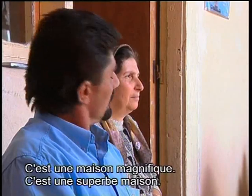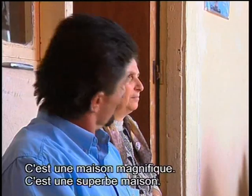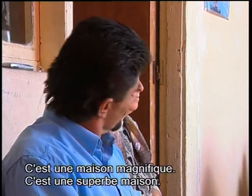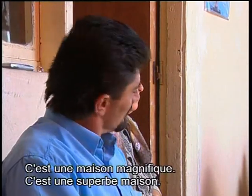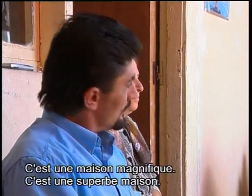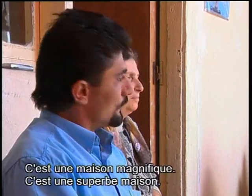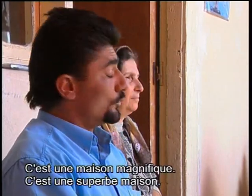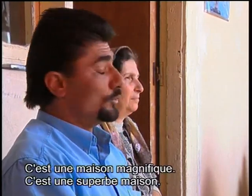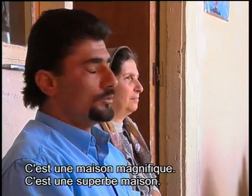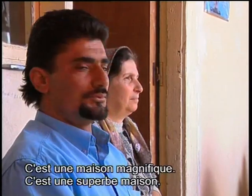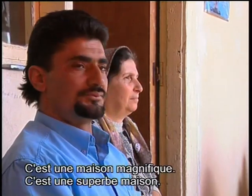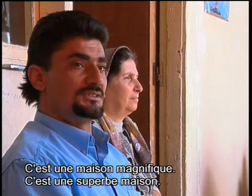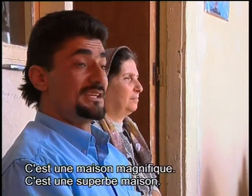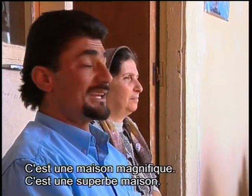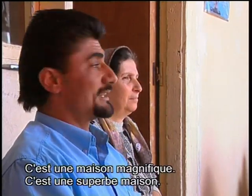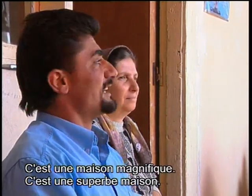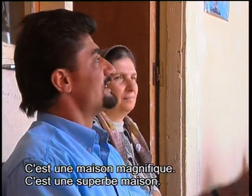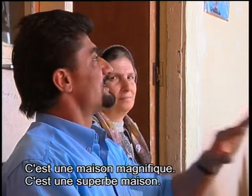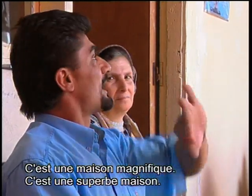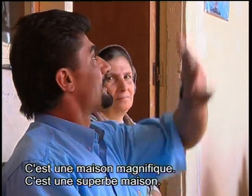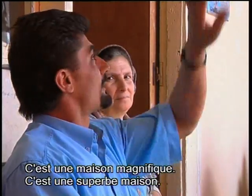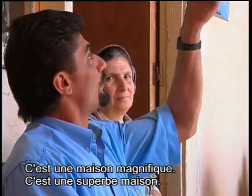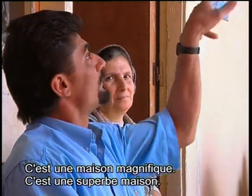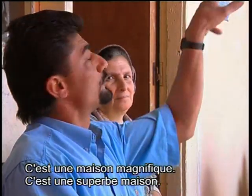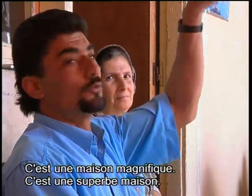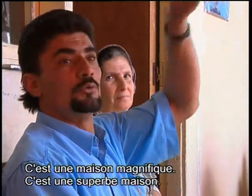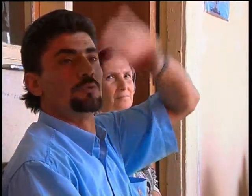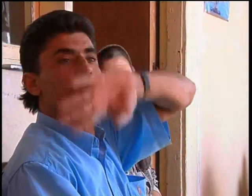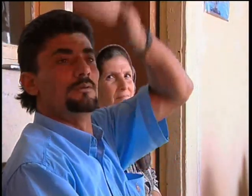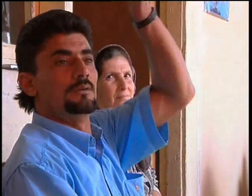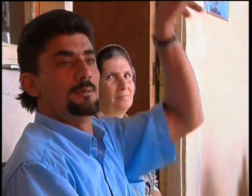c'est une maison magnifique c'est une super maison